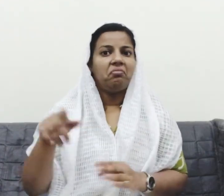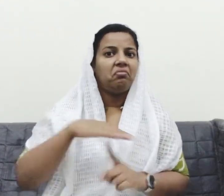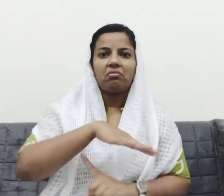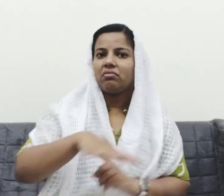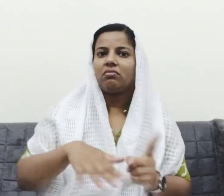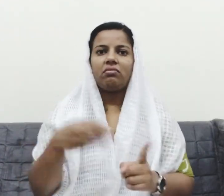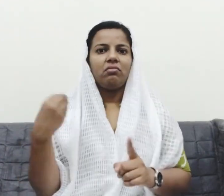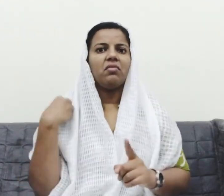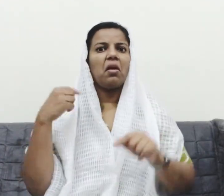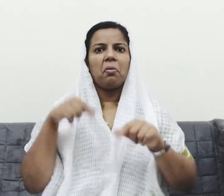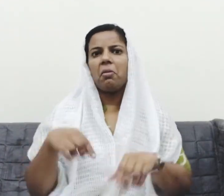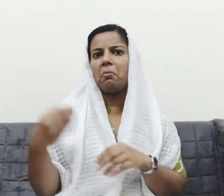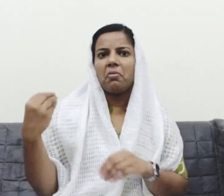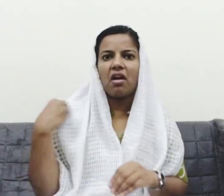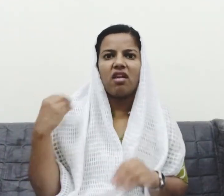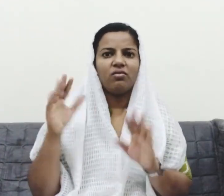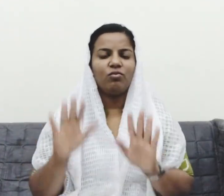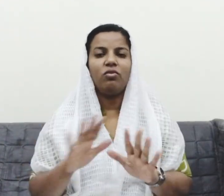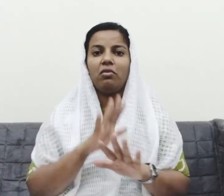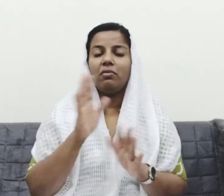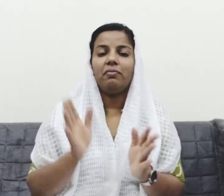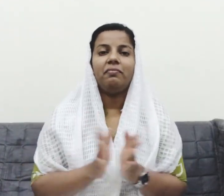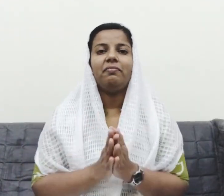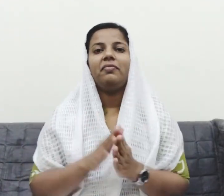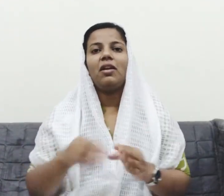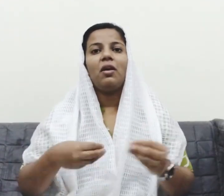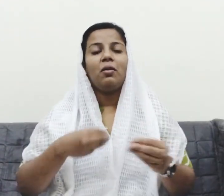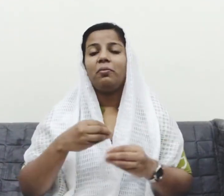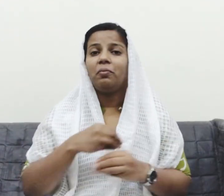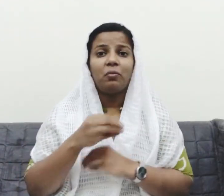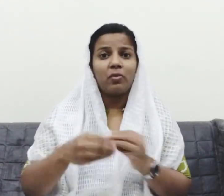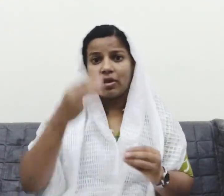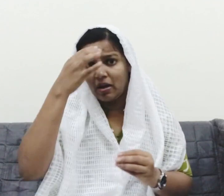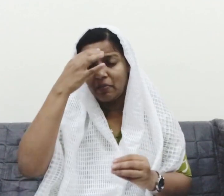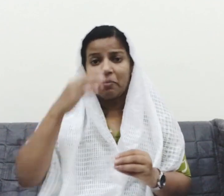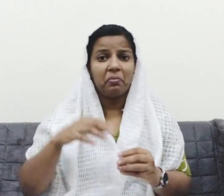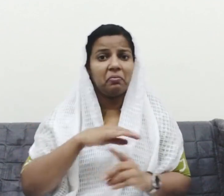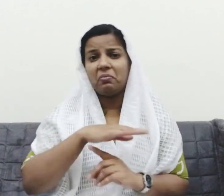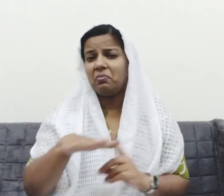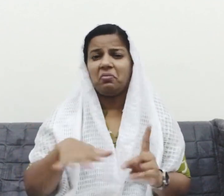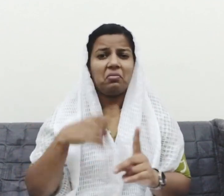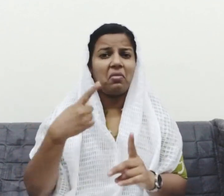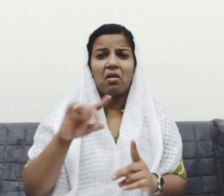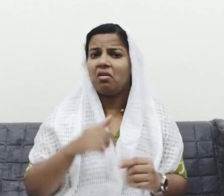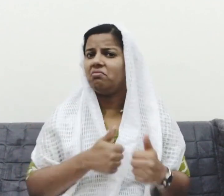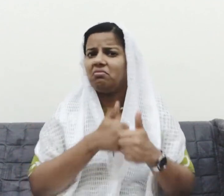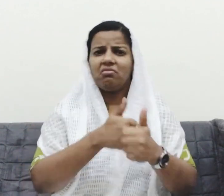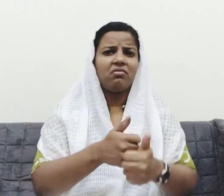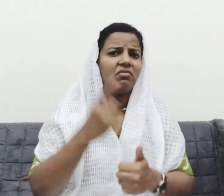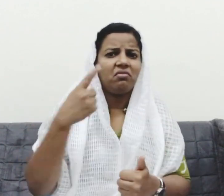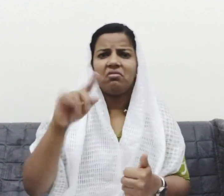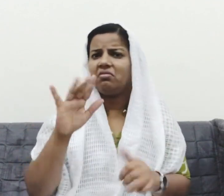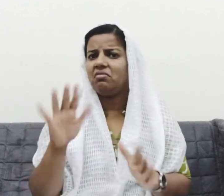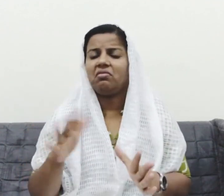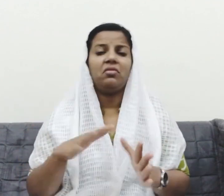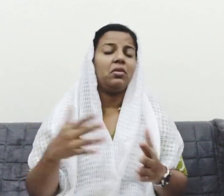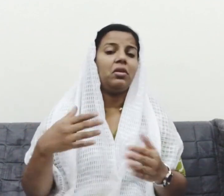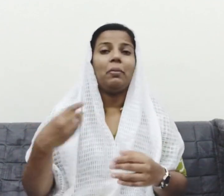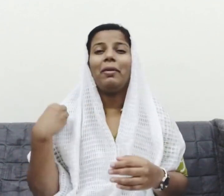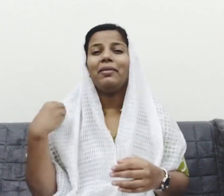അവിടുത്തെ സാഹചര്യം ഇങ്ങനെ, ഇപ്പോഴത്തെ സാഹചര്യം അങ്ങനെ, ആ ഭയങ്കര പ്രശ്നങ്ങളാ, ഭയങ്കര പ്രതിസന്ധികളാ, അമീൻ ആർക്കും മുന്നേറാൻ പറ്റുന്നില്ല, അങ്ങനെ ഇങ്ങനെ